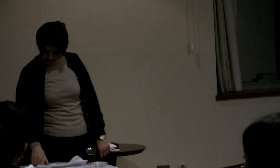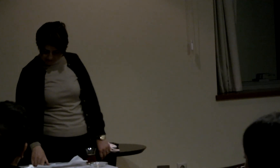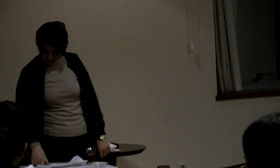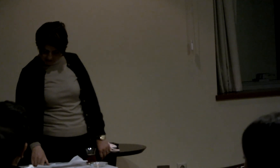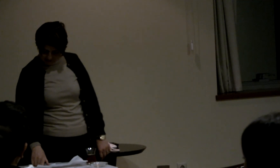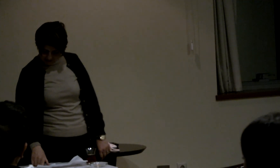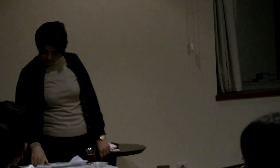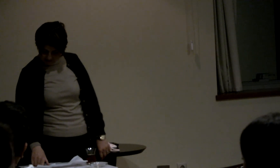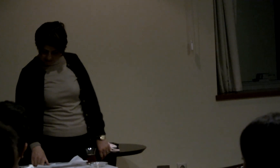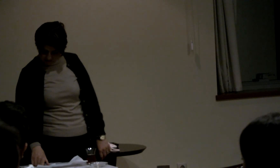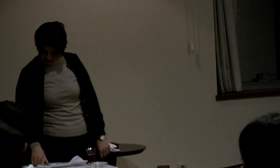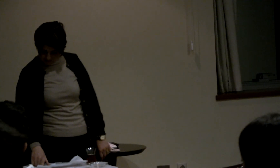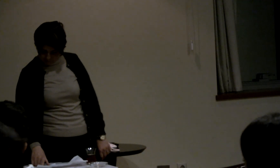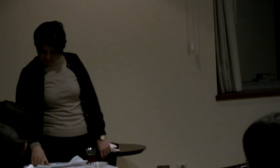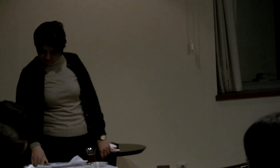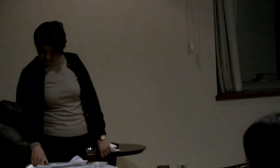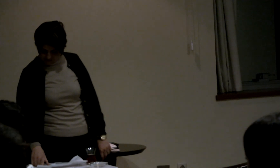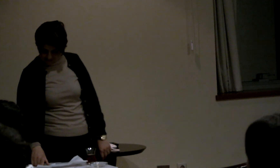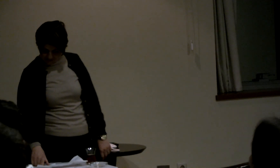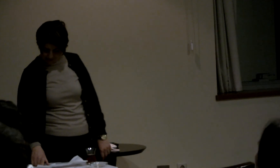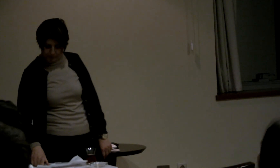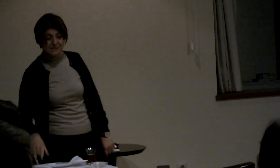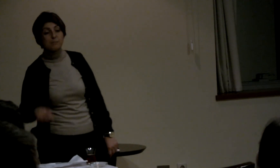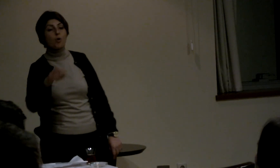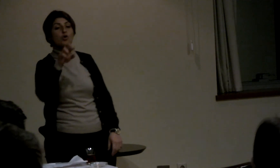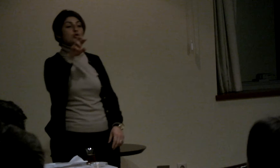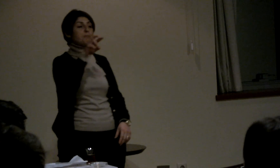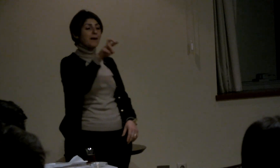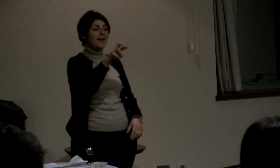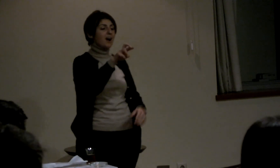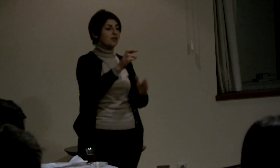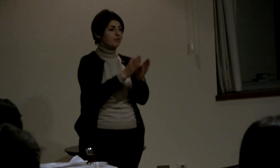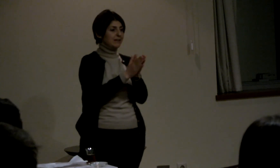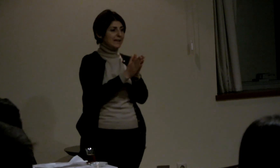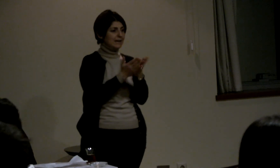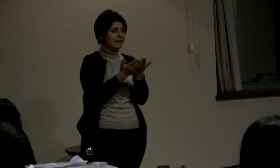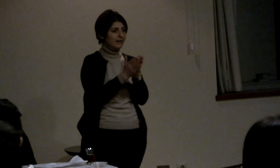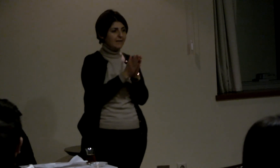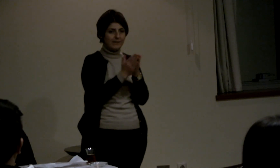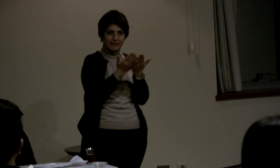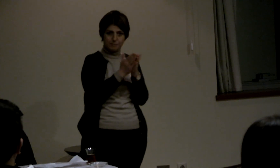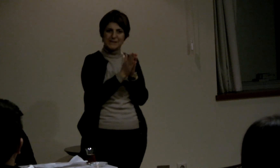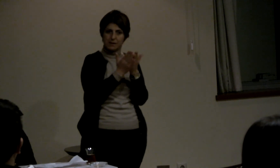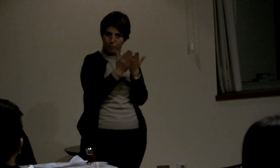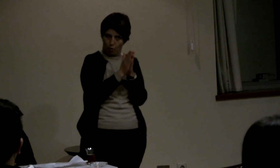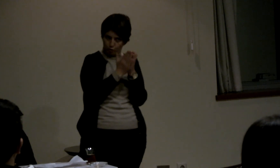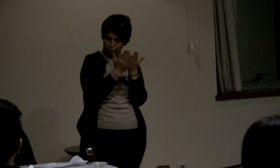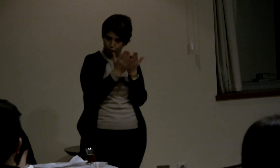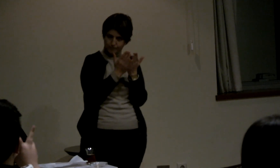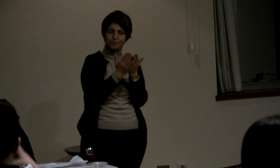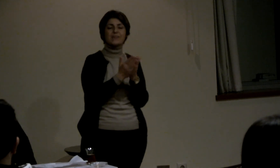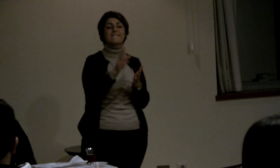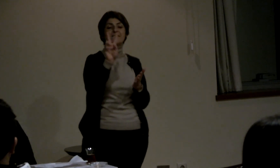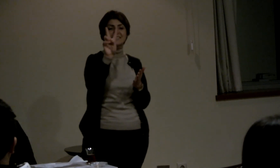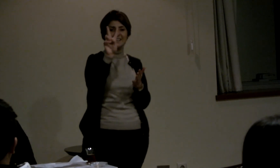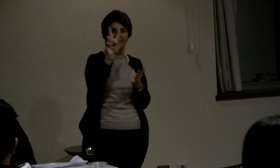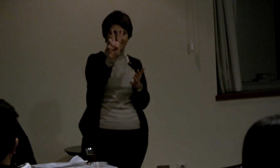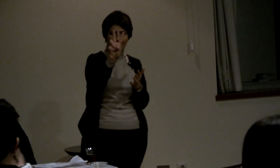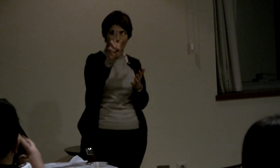Servis dedik, aktarma dedik. Pasaport, P harfiyle, evet pasaport. Vize de B